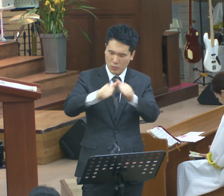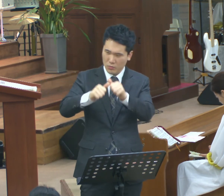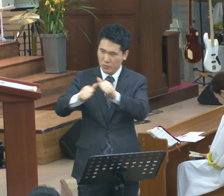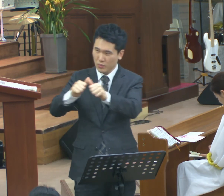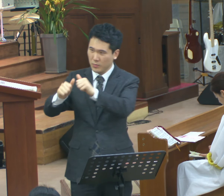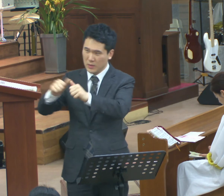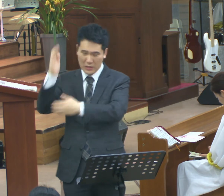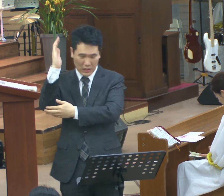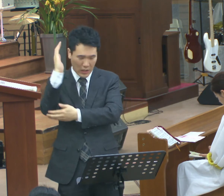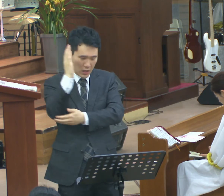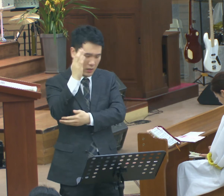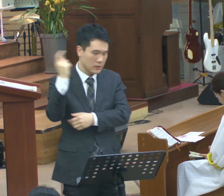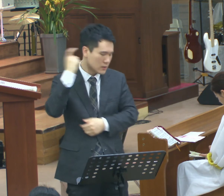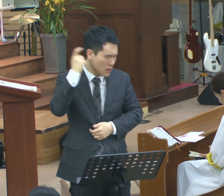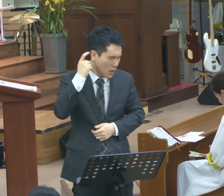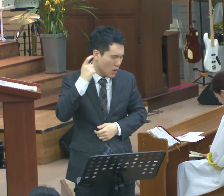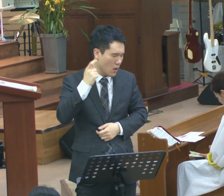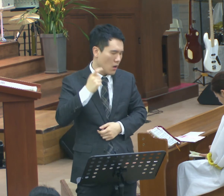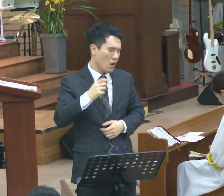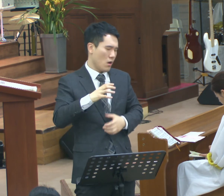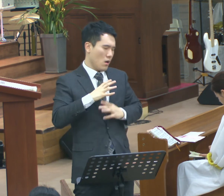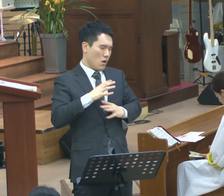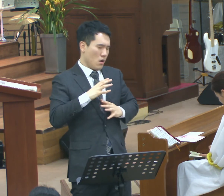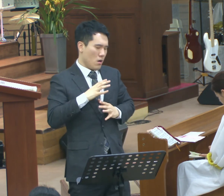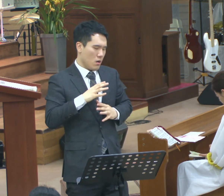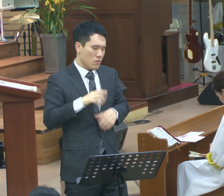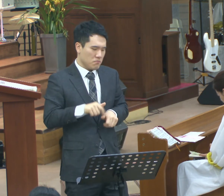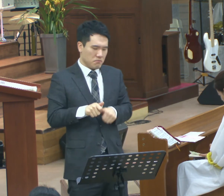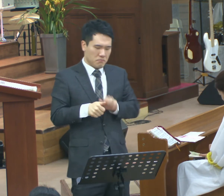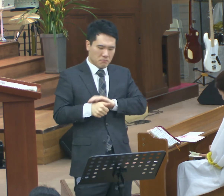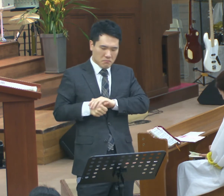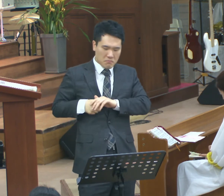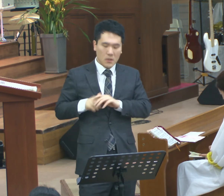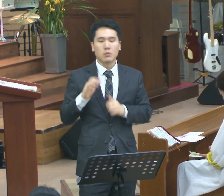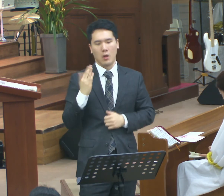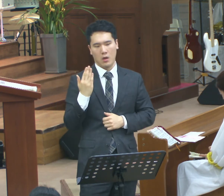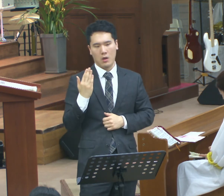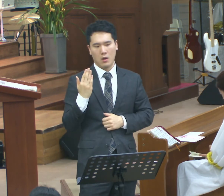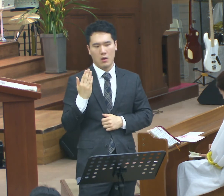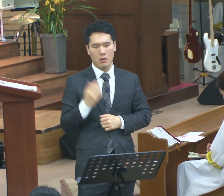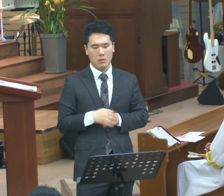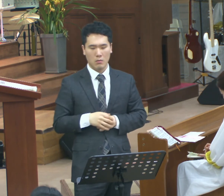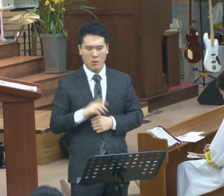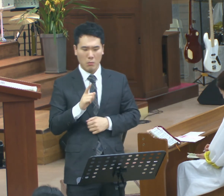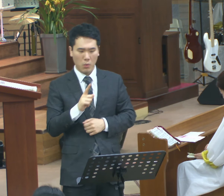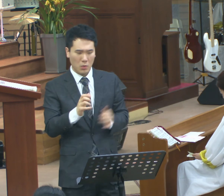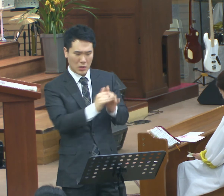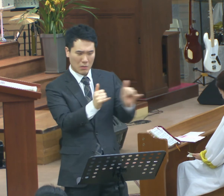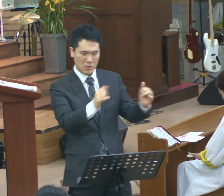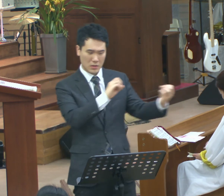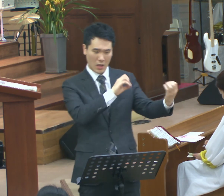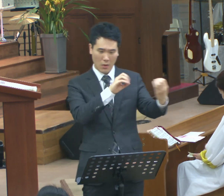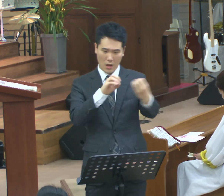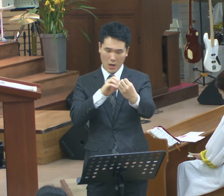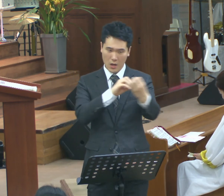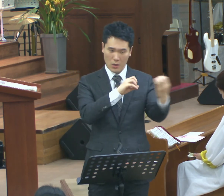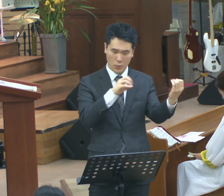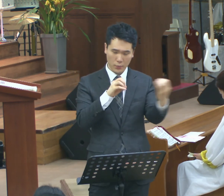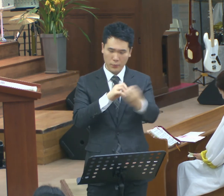펴기가 어려운 거예요. 꼭 풍랑을 만나서가 아니라 신문만 봐도 그렇고 사람들하고 대화해도 그렇고 모든 부분에서